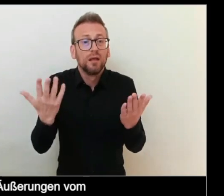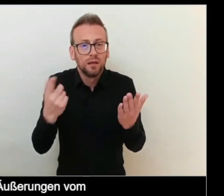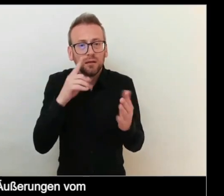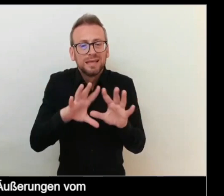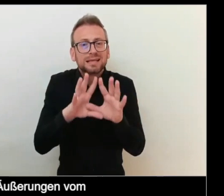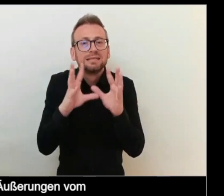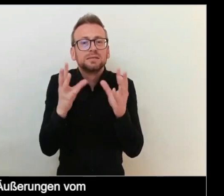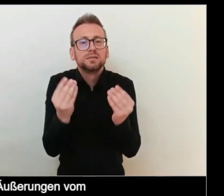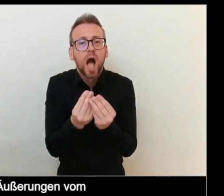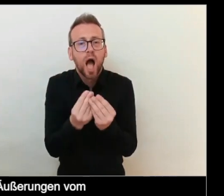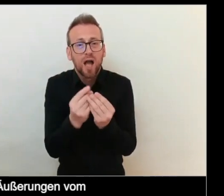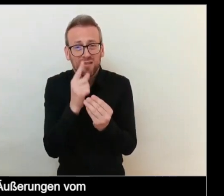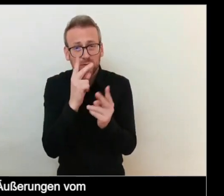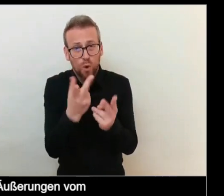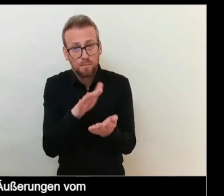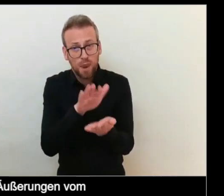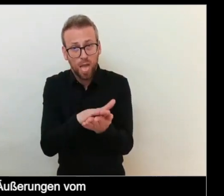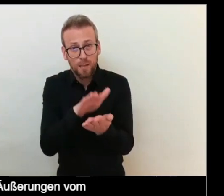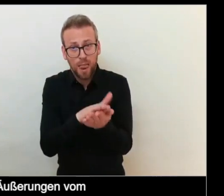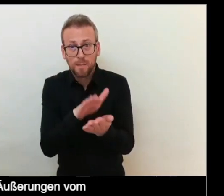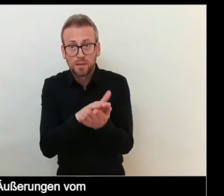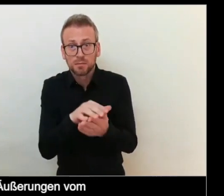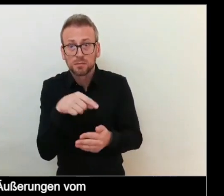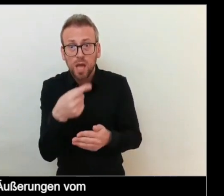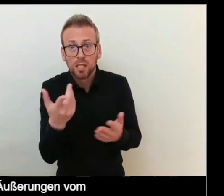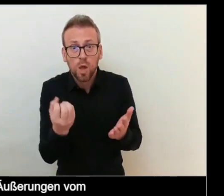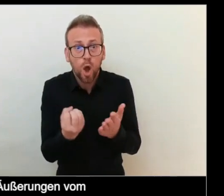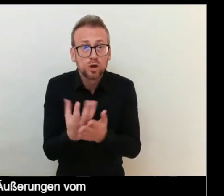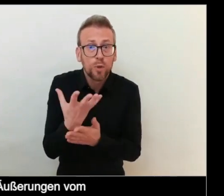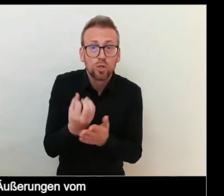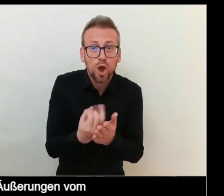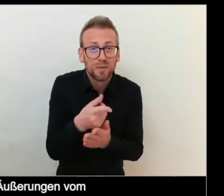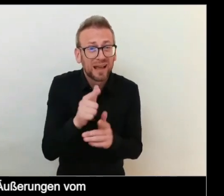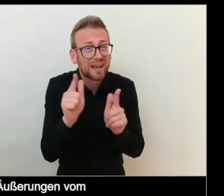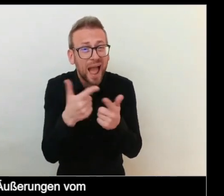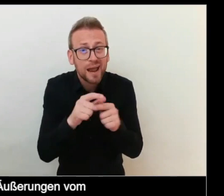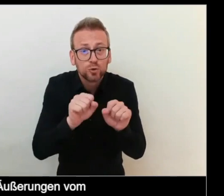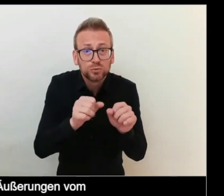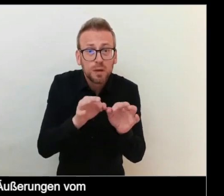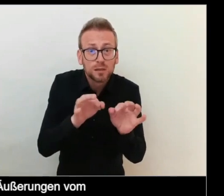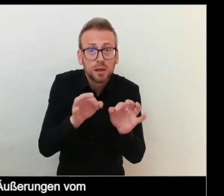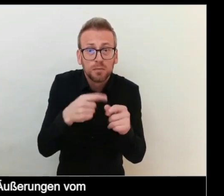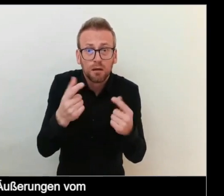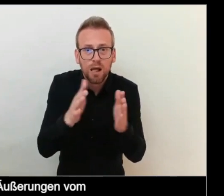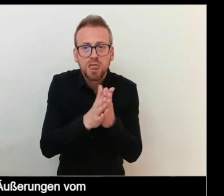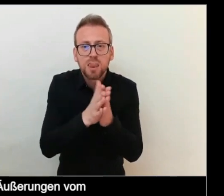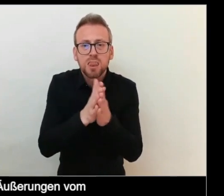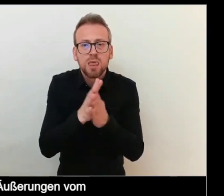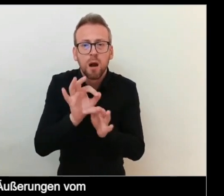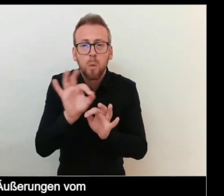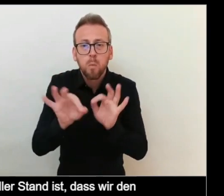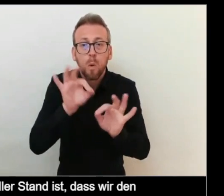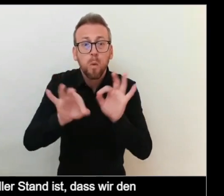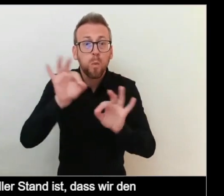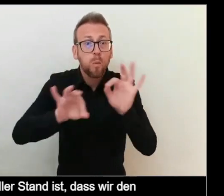Begriffe, die man dann handhabbar machen muss für eine Entscheidung eines Bayerischen Landtags, der dann sagen muss, im Landkreis X